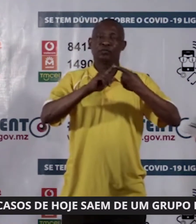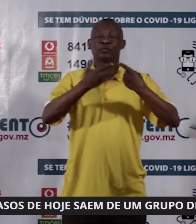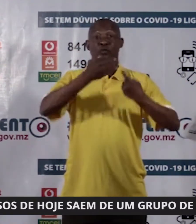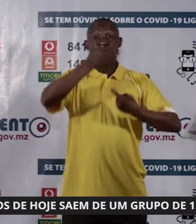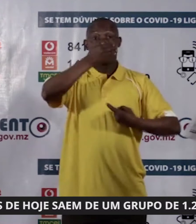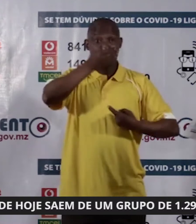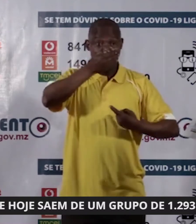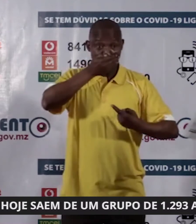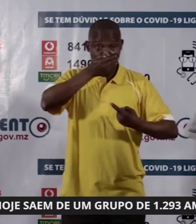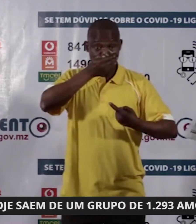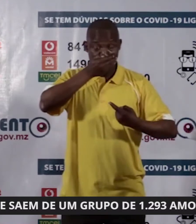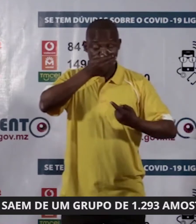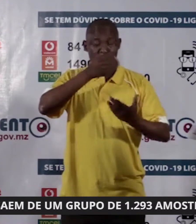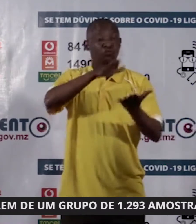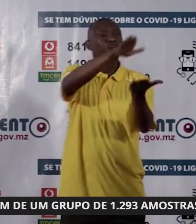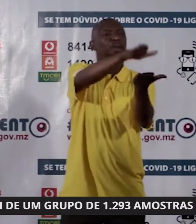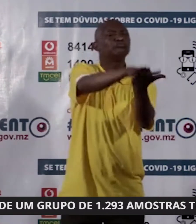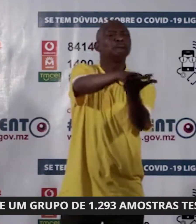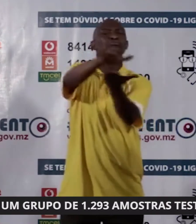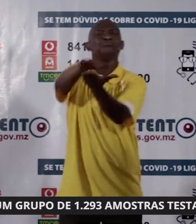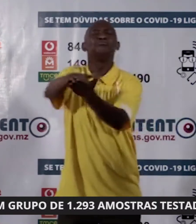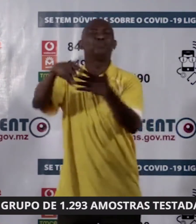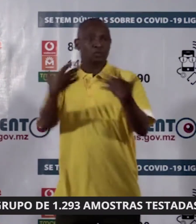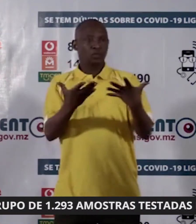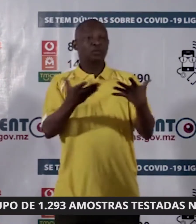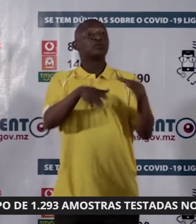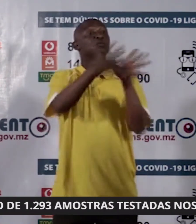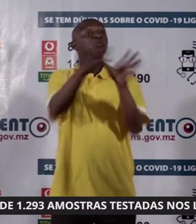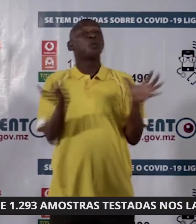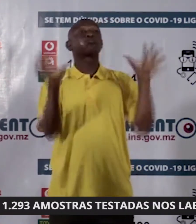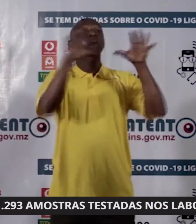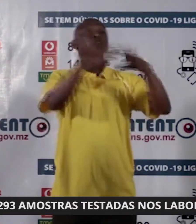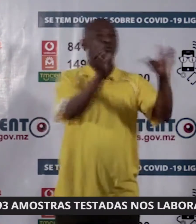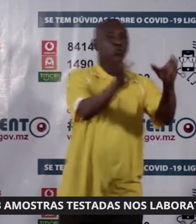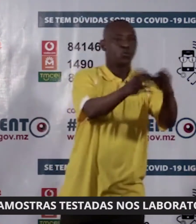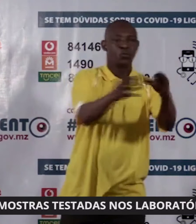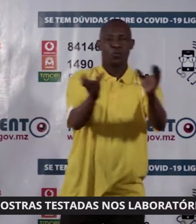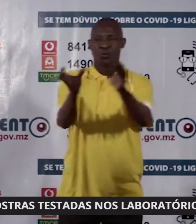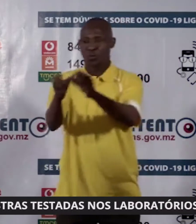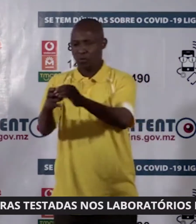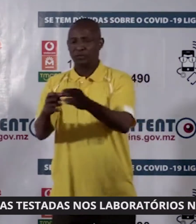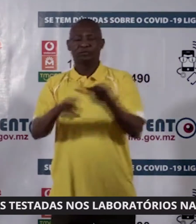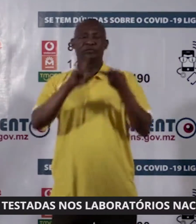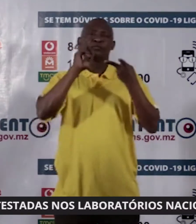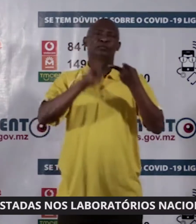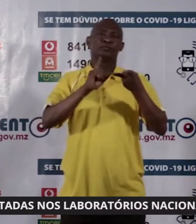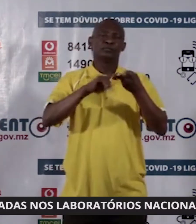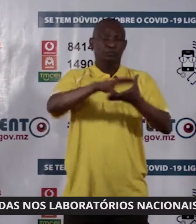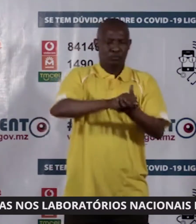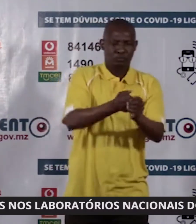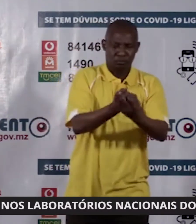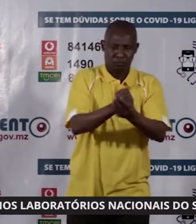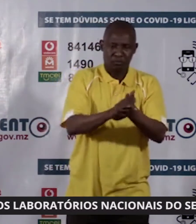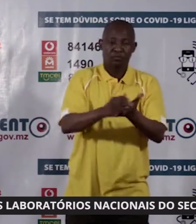das máscaras em locais de maior concentração de pessoas. Sobretudo, lavar frequentemente as mãos com água e